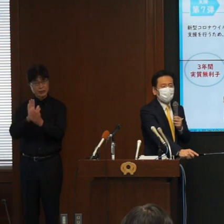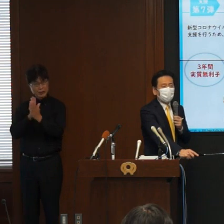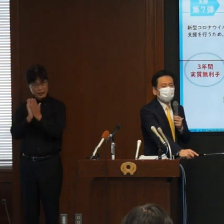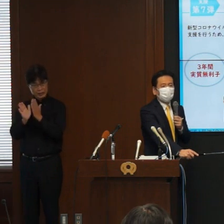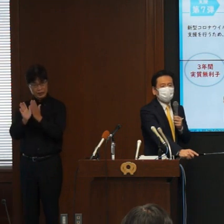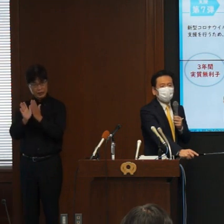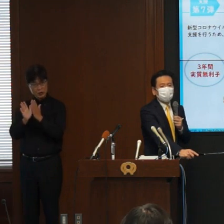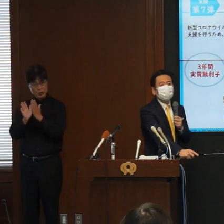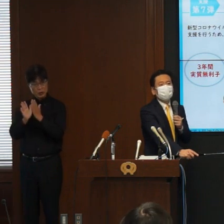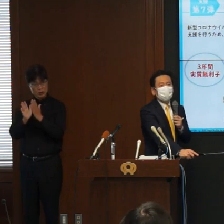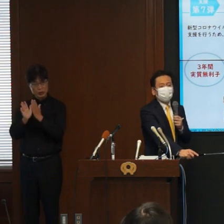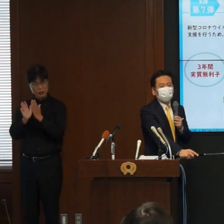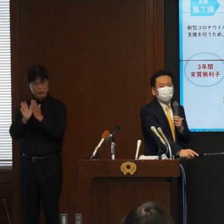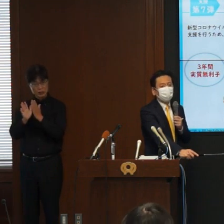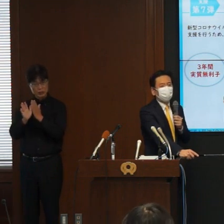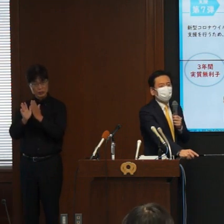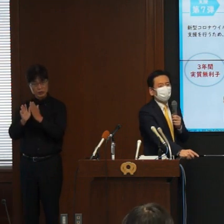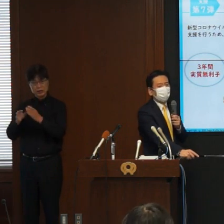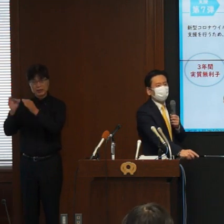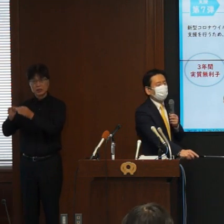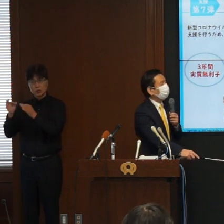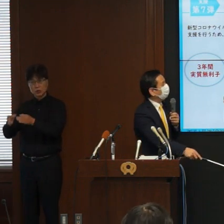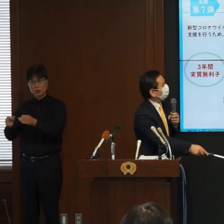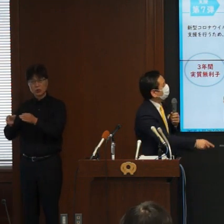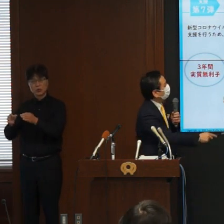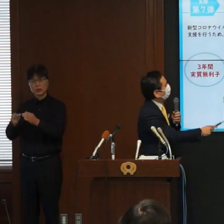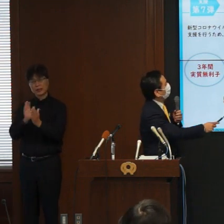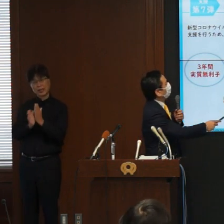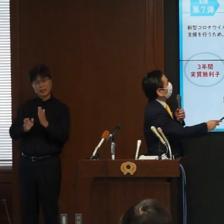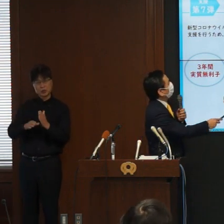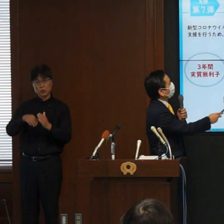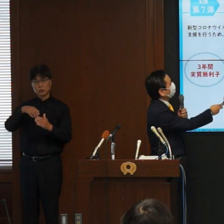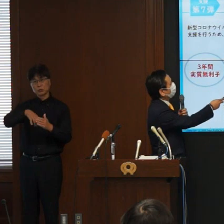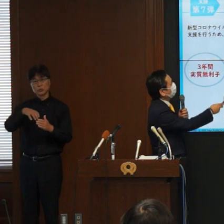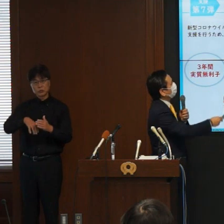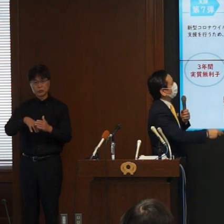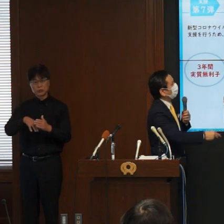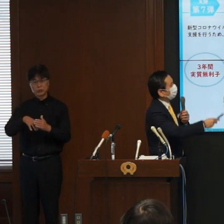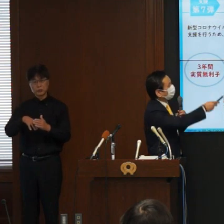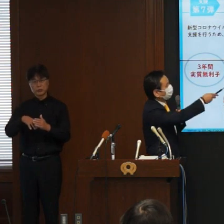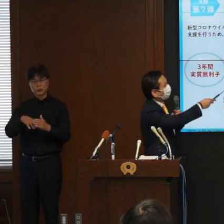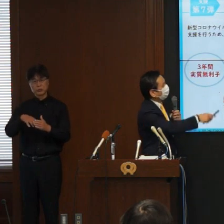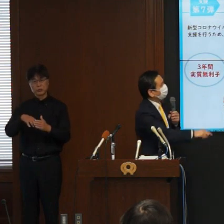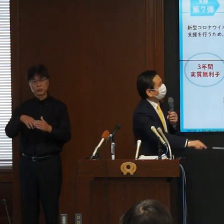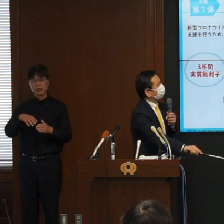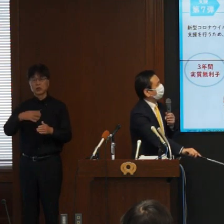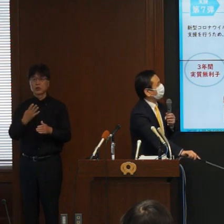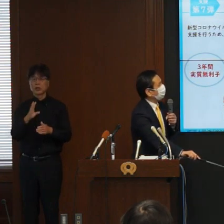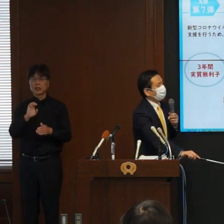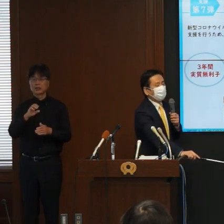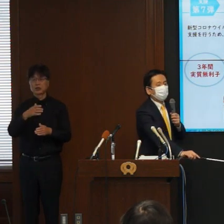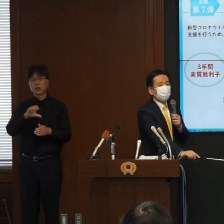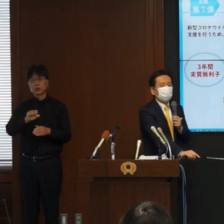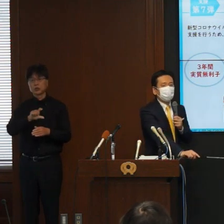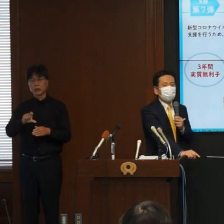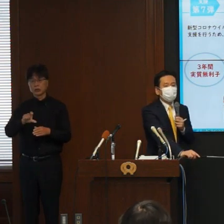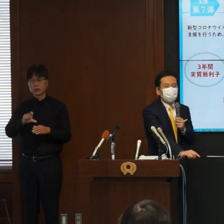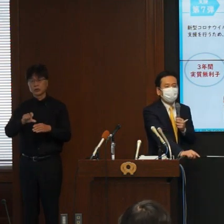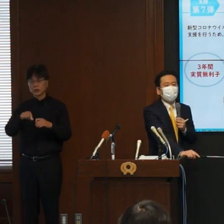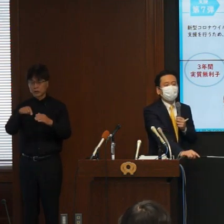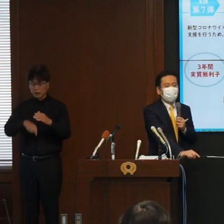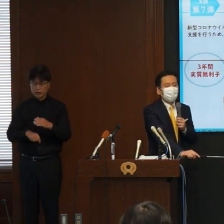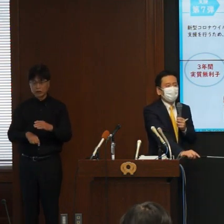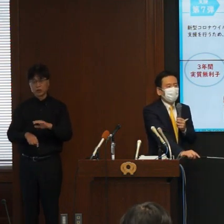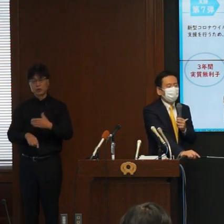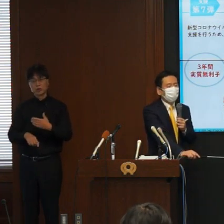とあとは金融機関のということで、県の部分の、予託部分がこの480億のうち450